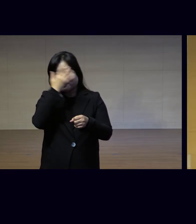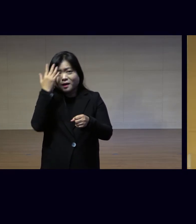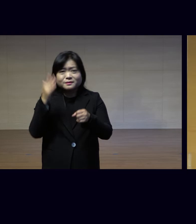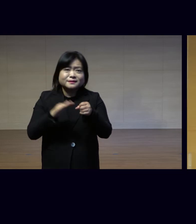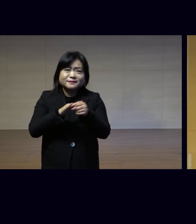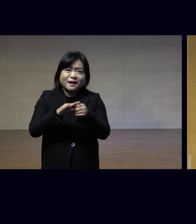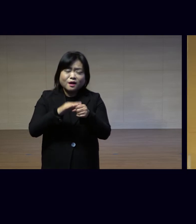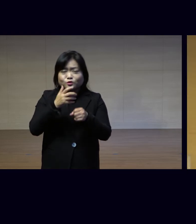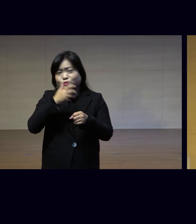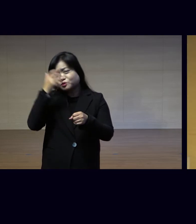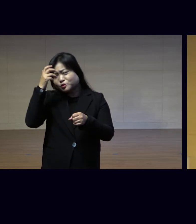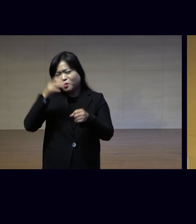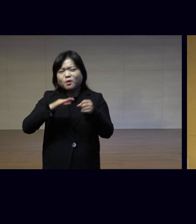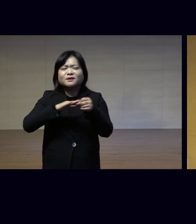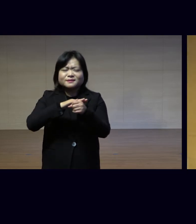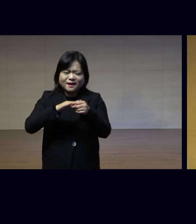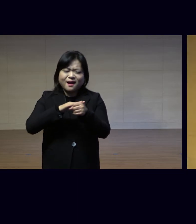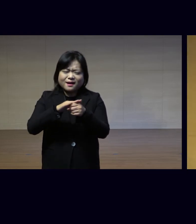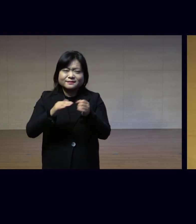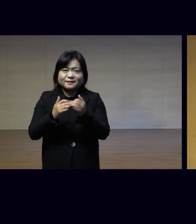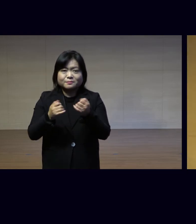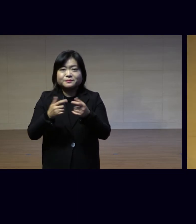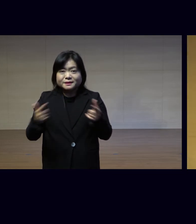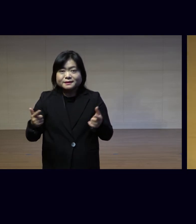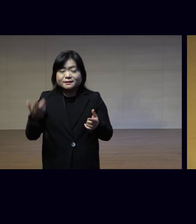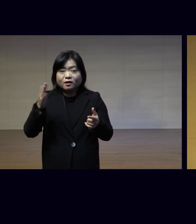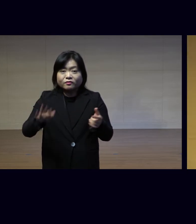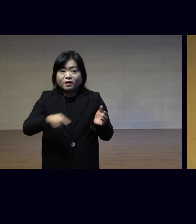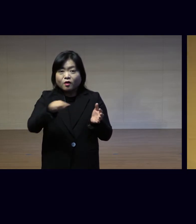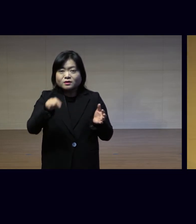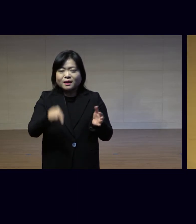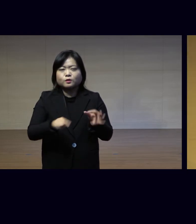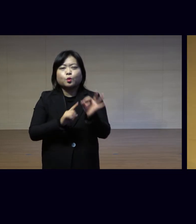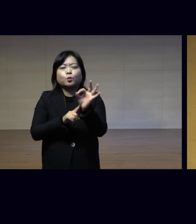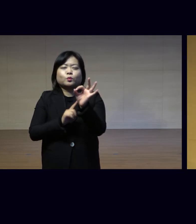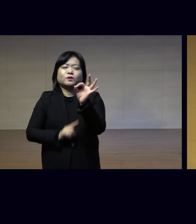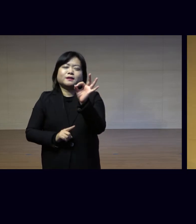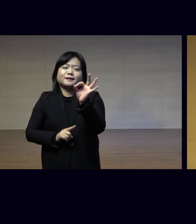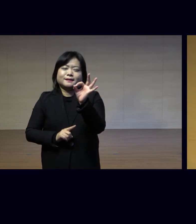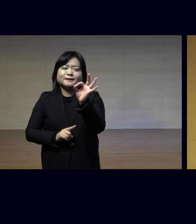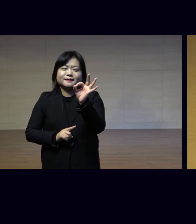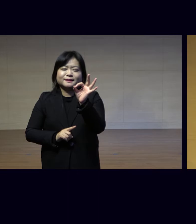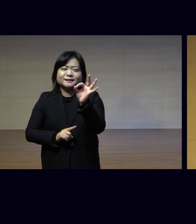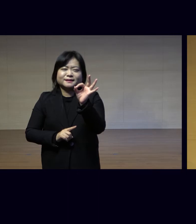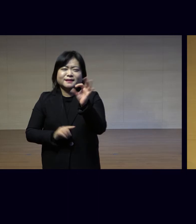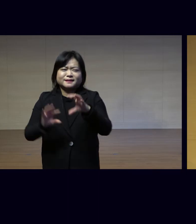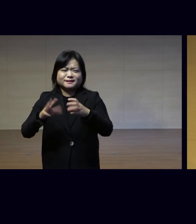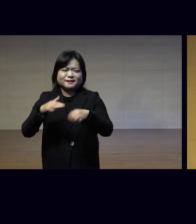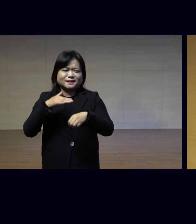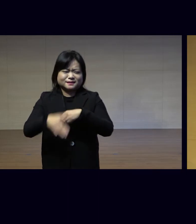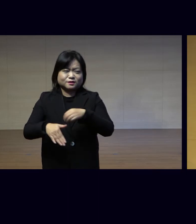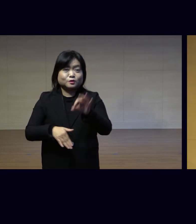그렇게 사랑하는 사람들이에요. 그런데 이제 거기에 돈이 뭐 이런 세속적인 게 이제 아까